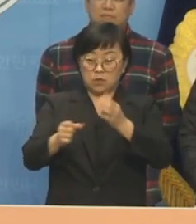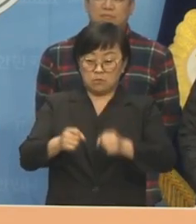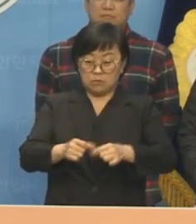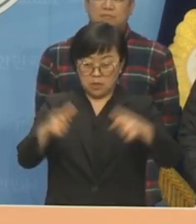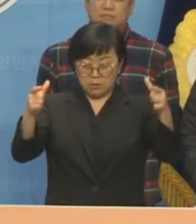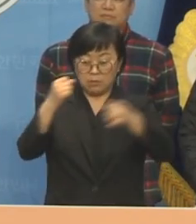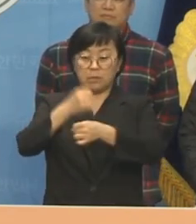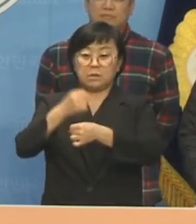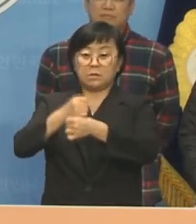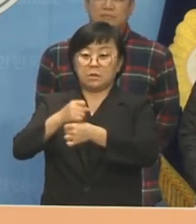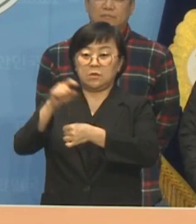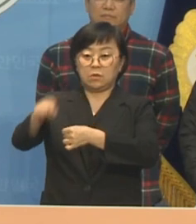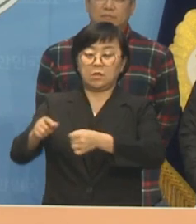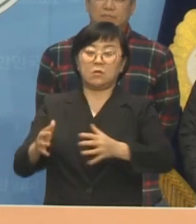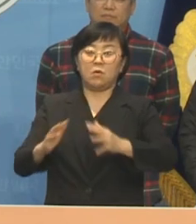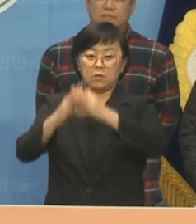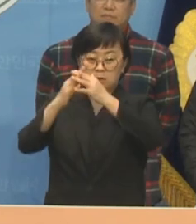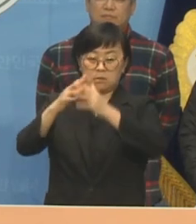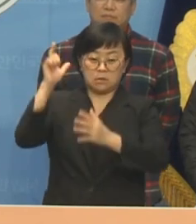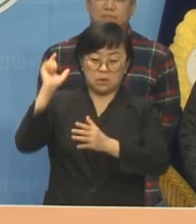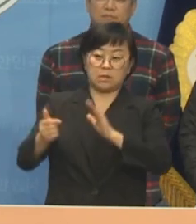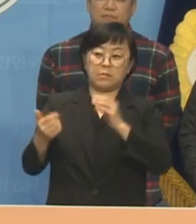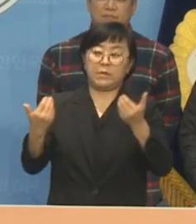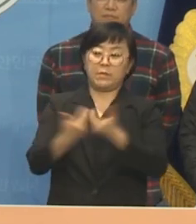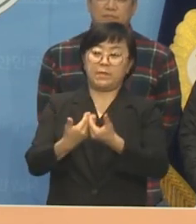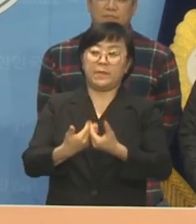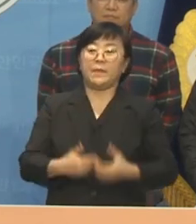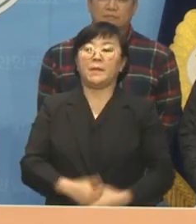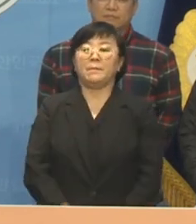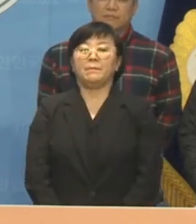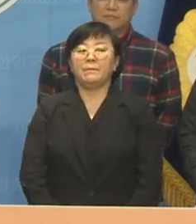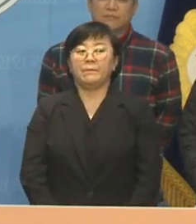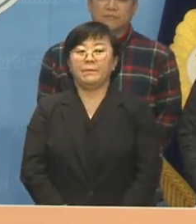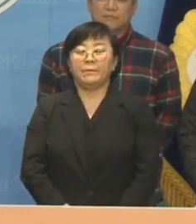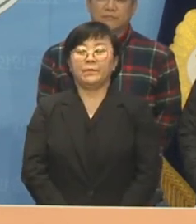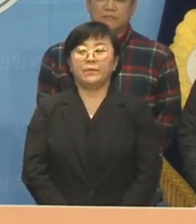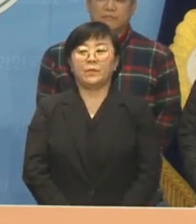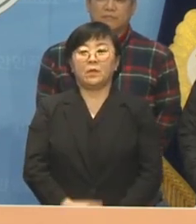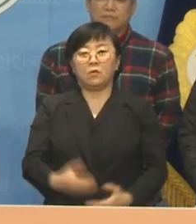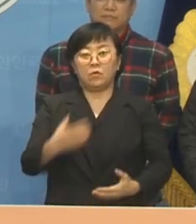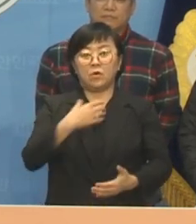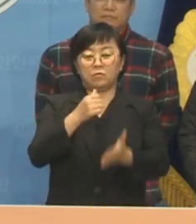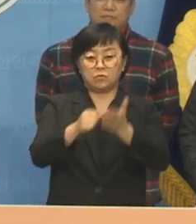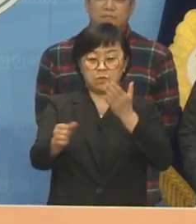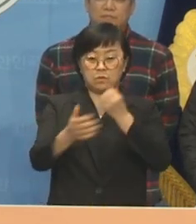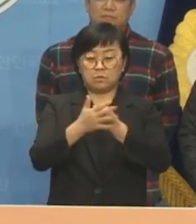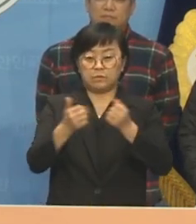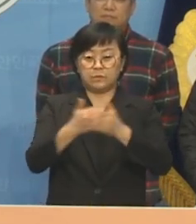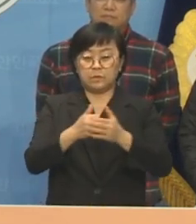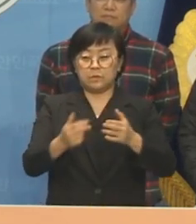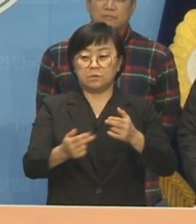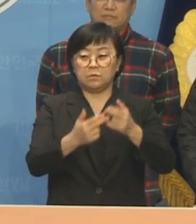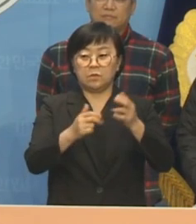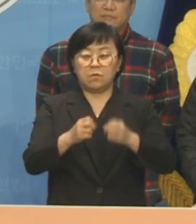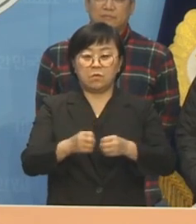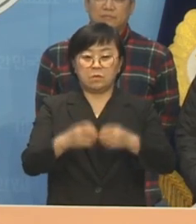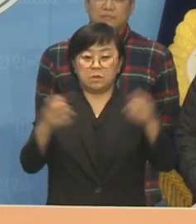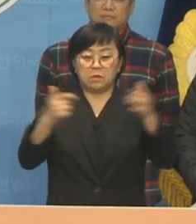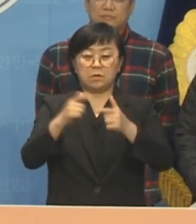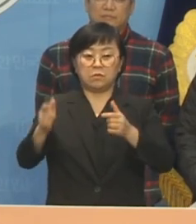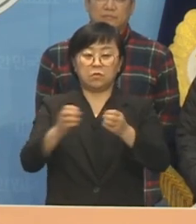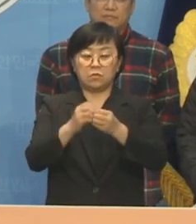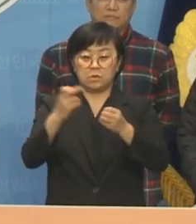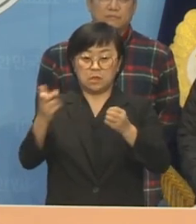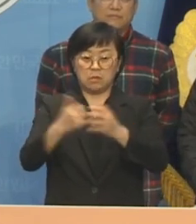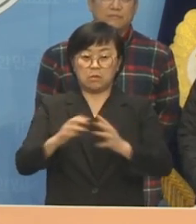공장 논산 건설을 강력히 반대합니다. 위험물 처리 및 저장 집합소 확산탄 논산 공장